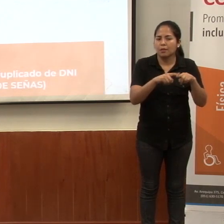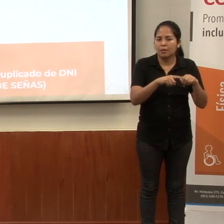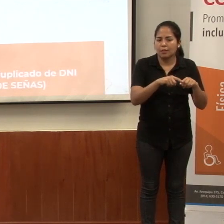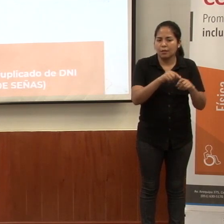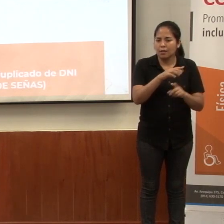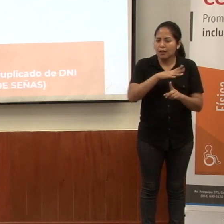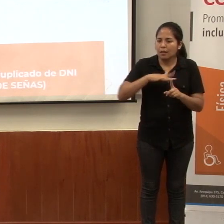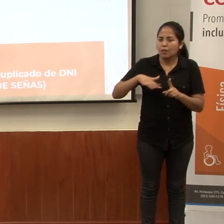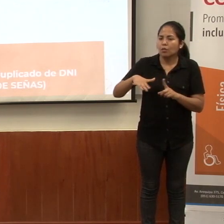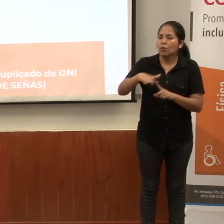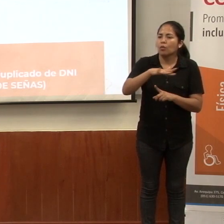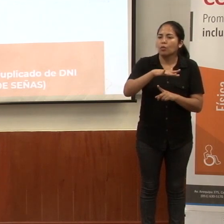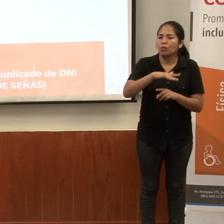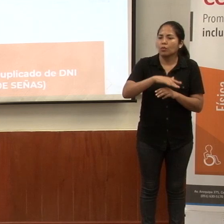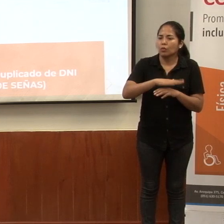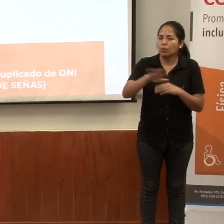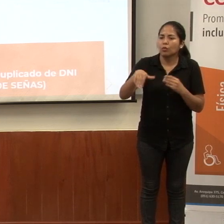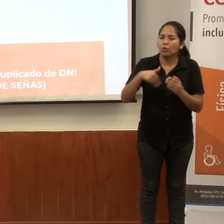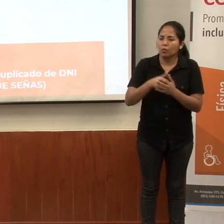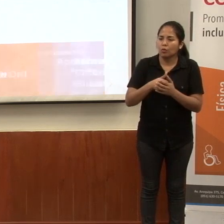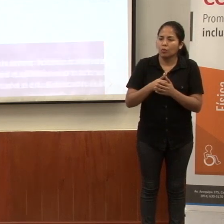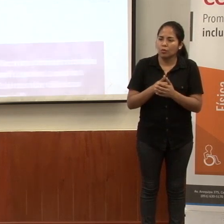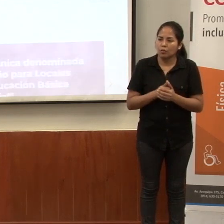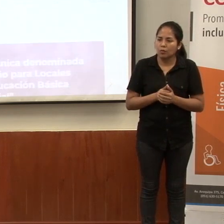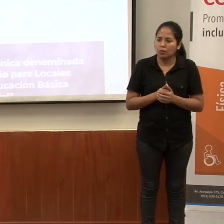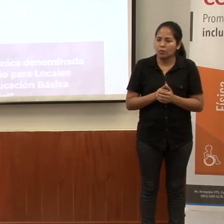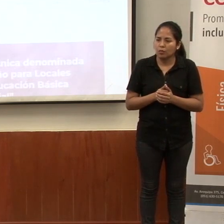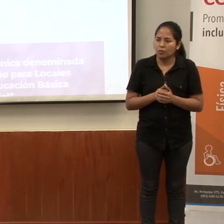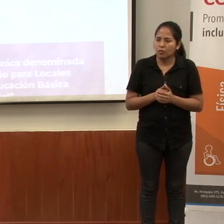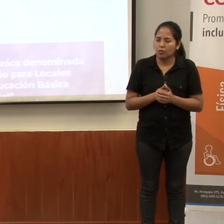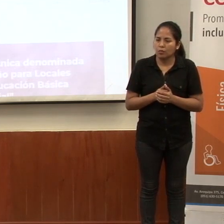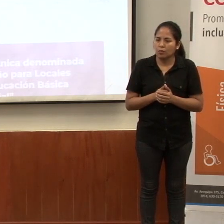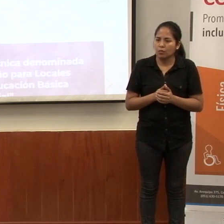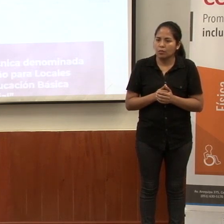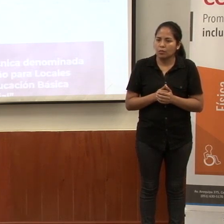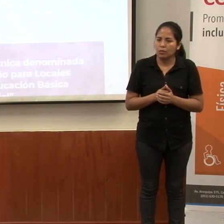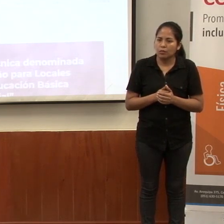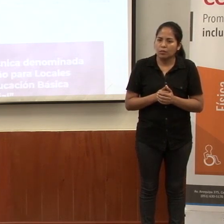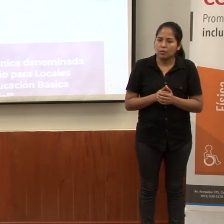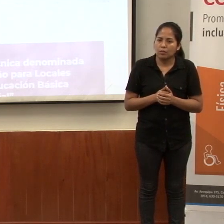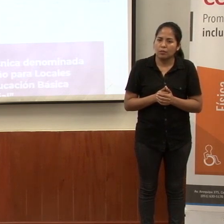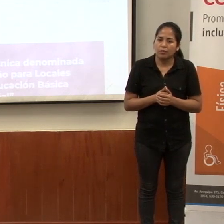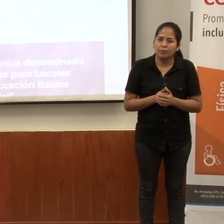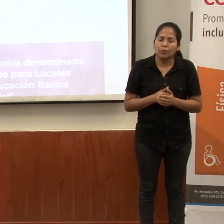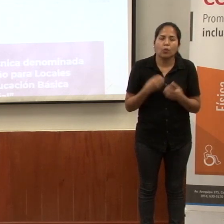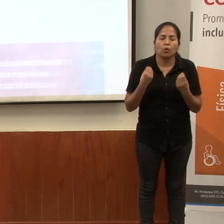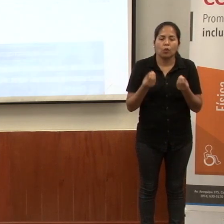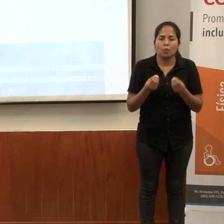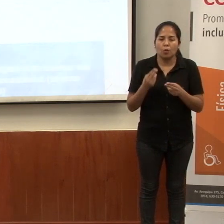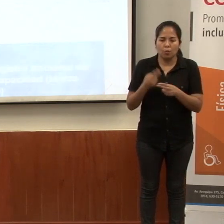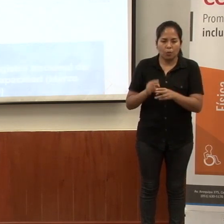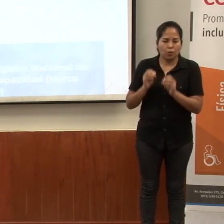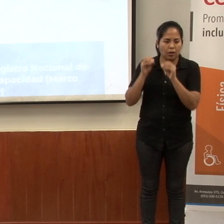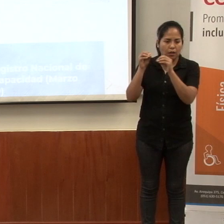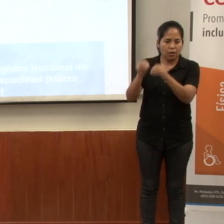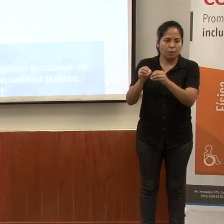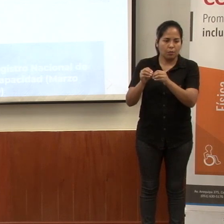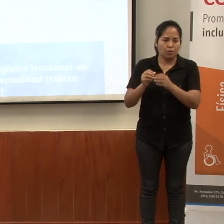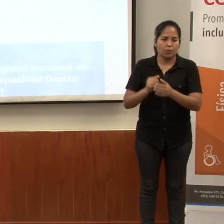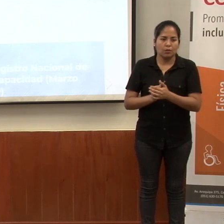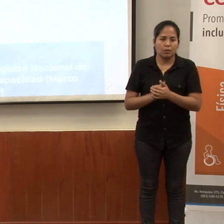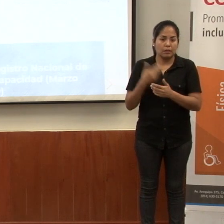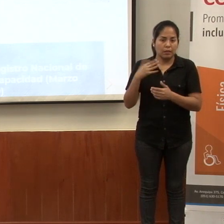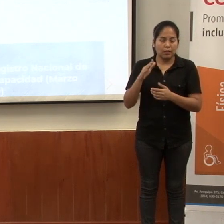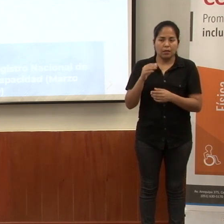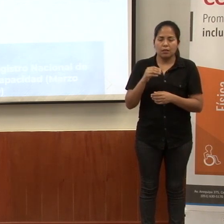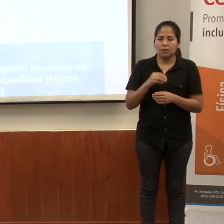calificación del grado de discapacidad y discapacidad. Entonces, ahí hay que ponernos de acuerdo bien cómo manejamos los estándares. Hemos quedado con el Ministerio de Educación,